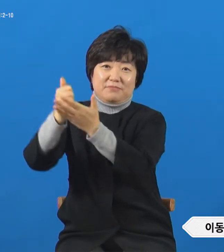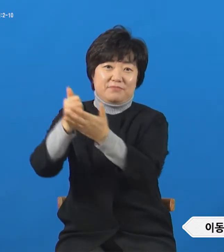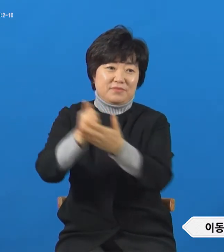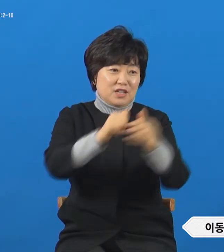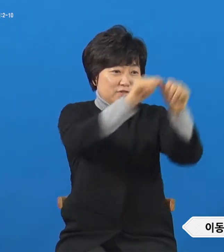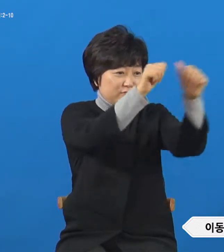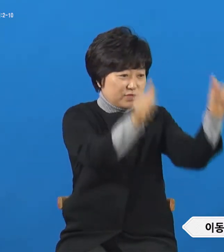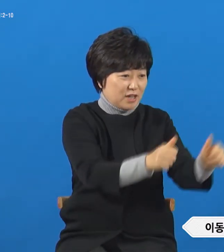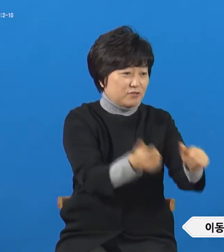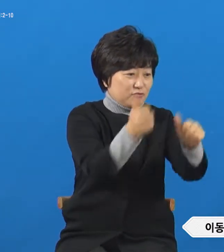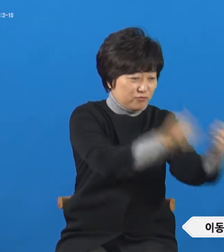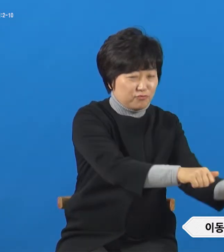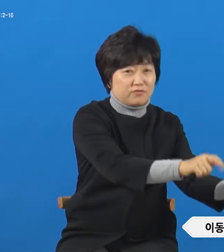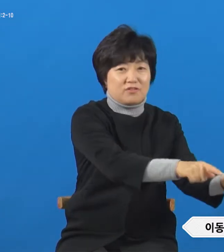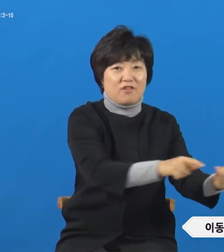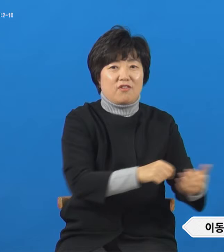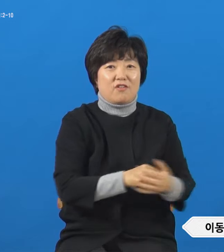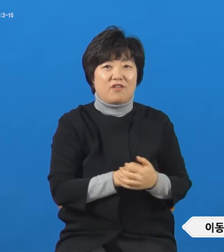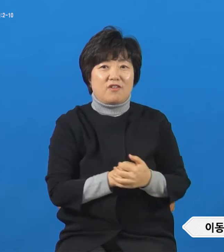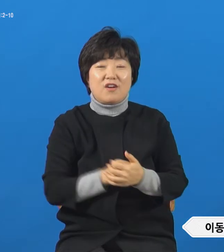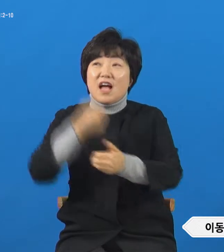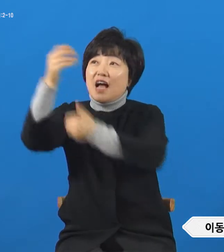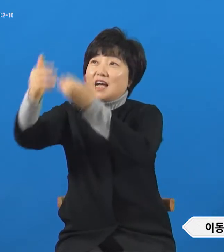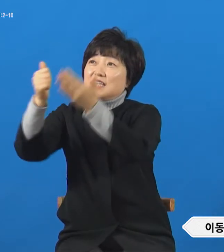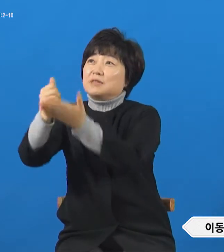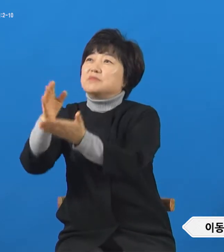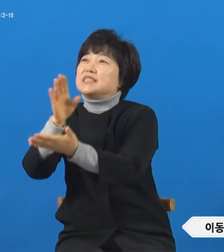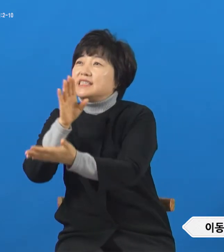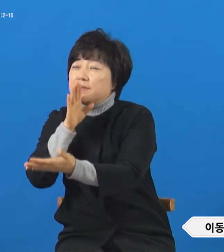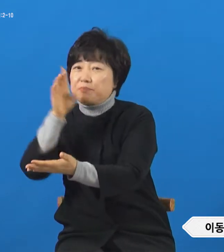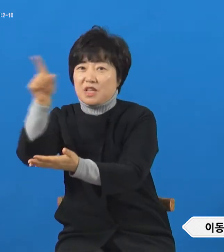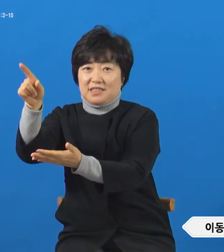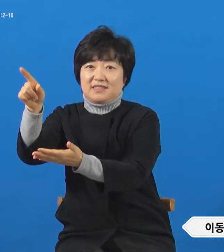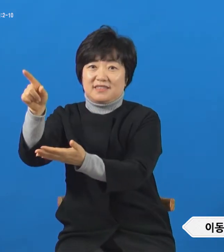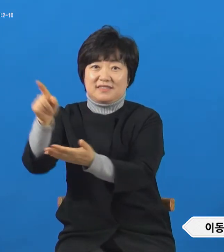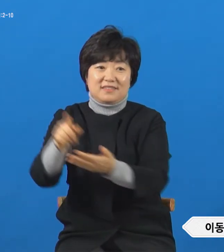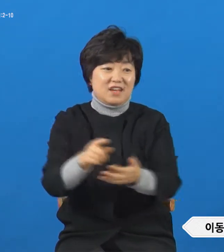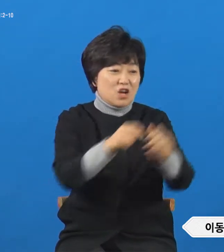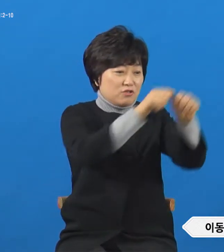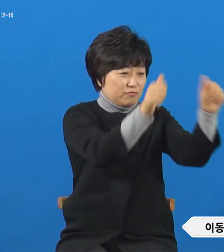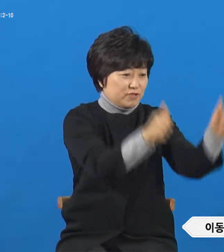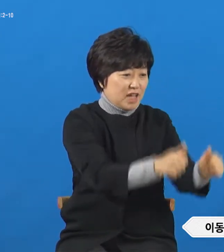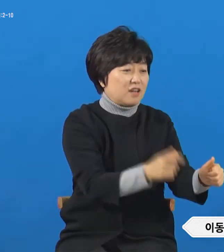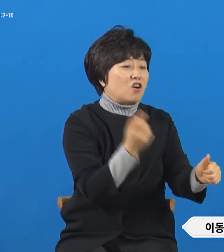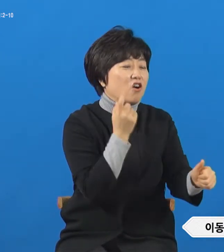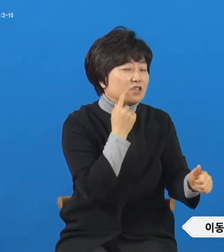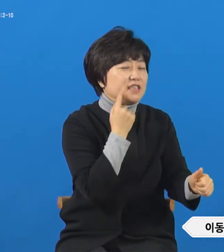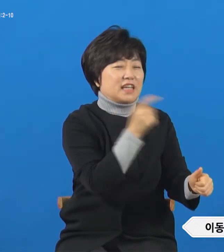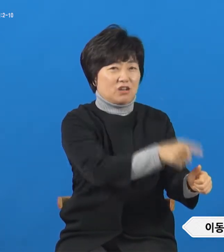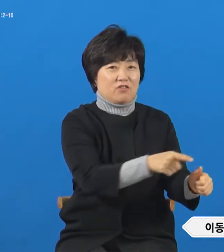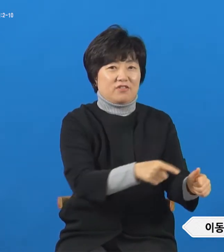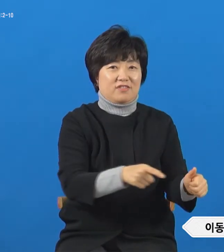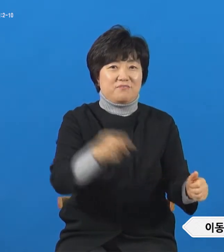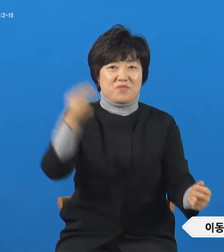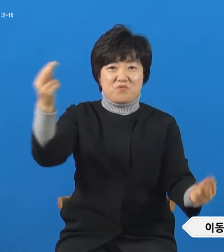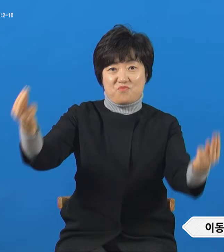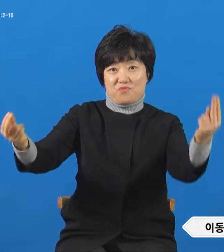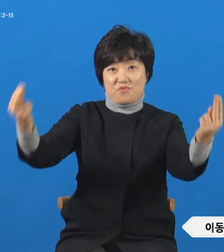우상은 죽어있는 존재. 하나님은 참되신 하나님, 우상은 거짓된 것.